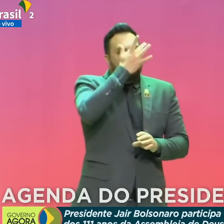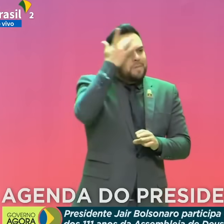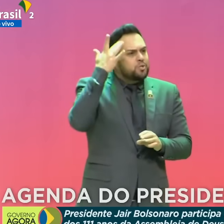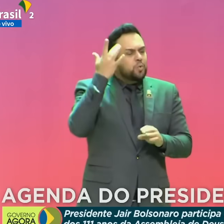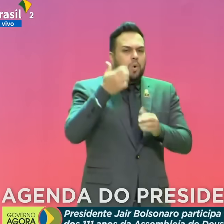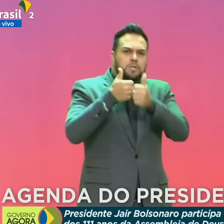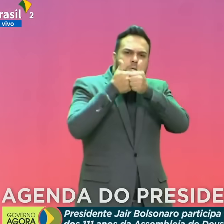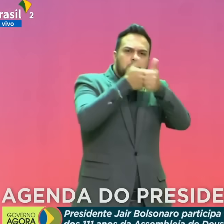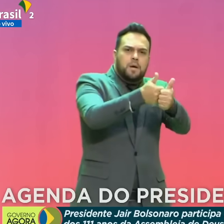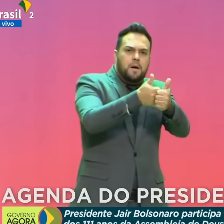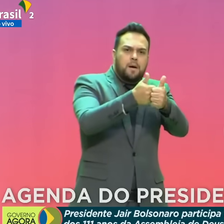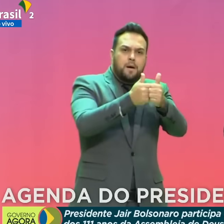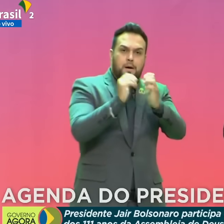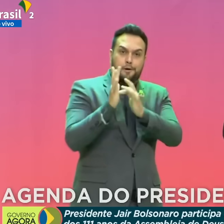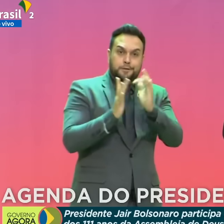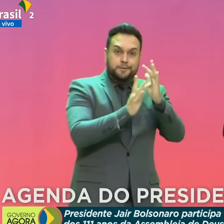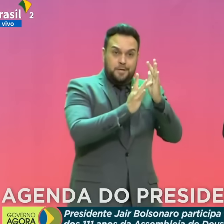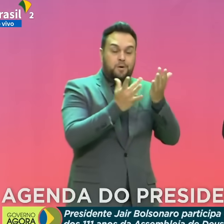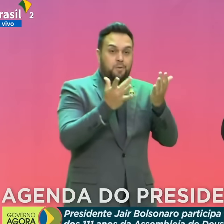cristãos, pastores,